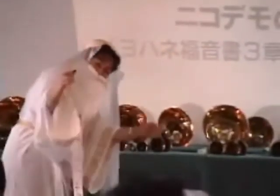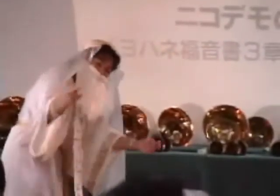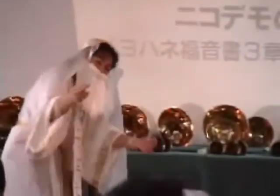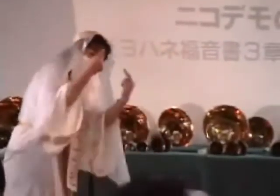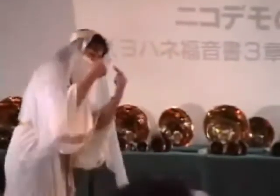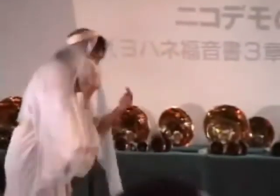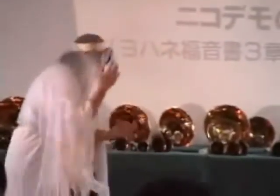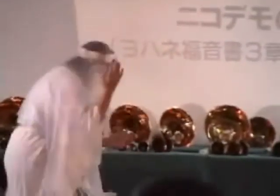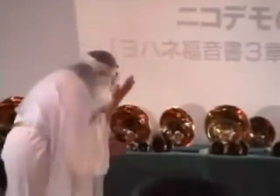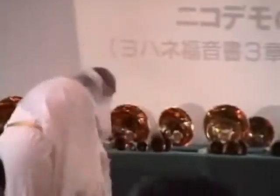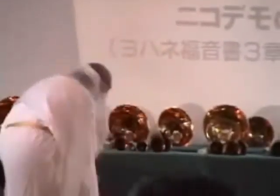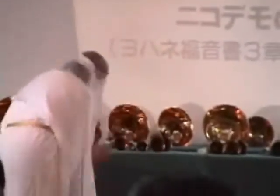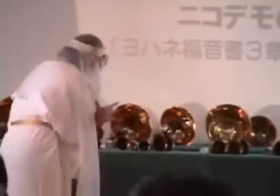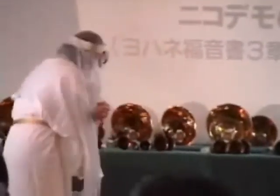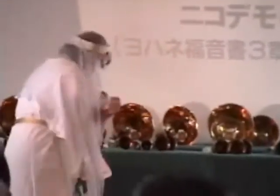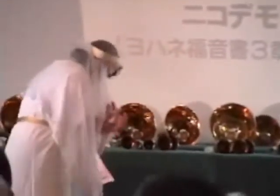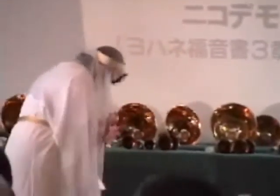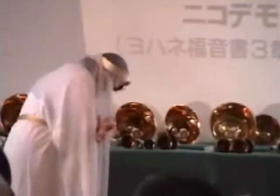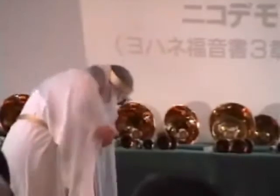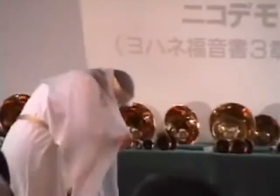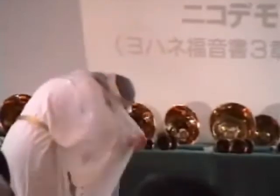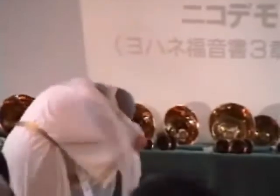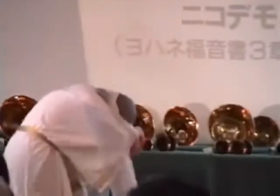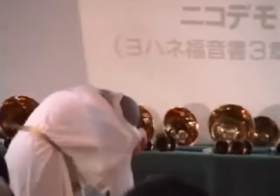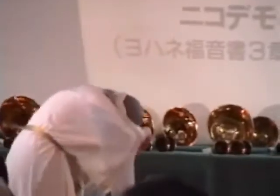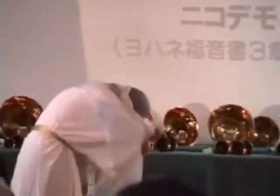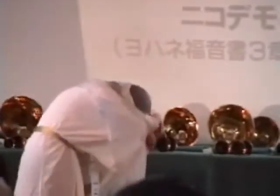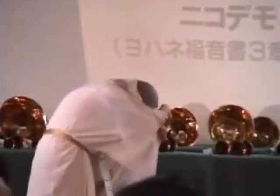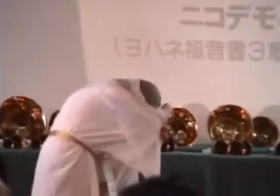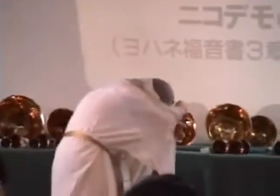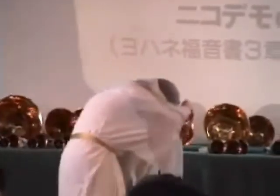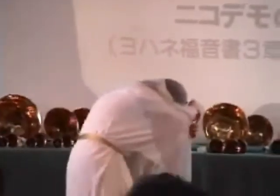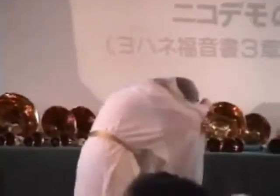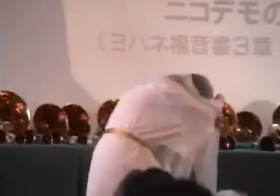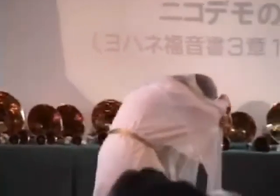随分白髪のニコデモのおじいちゃんのおひげ。